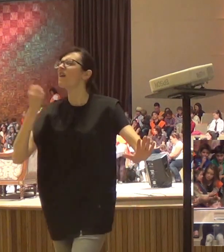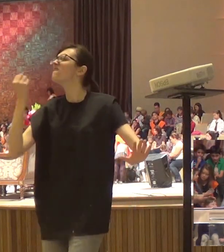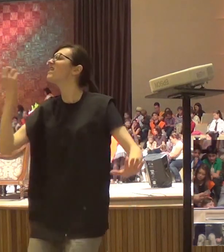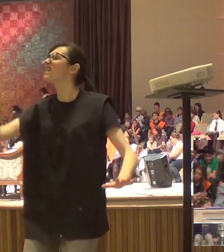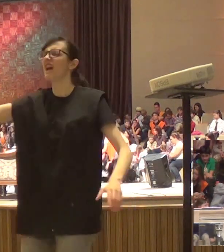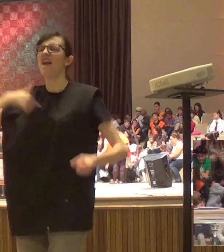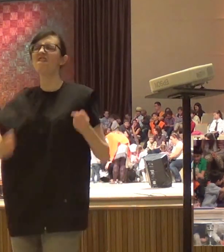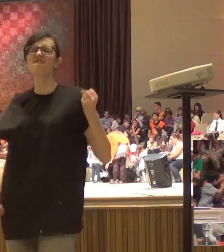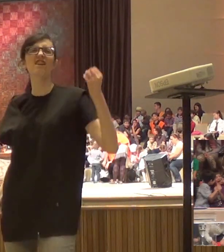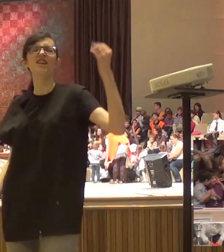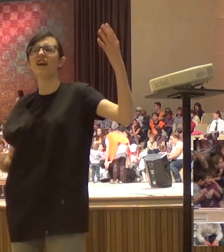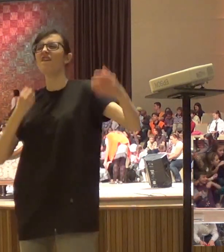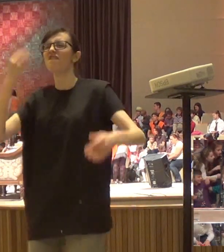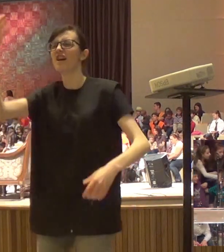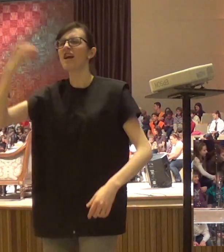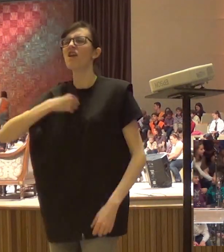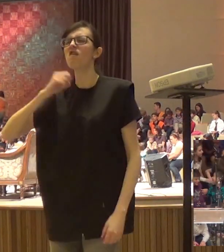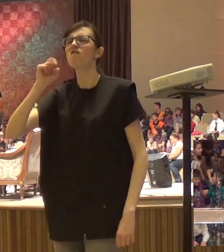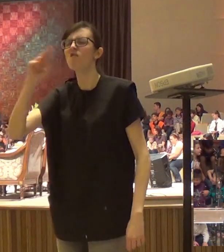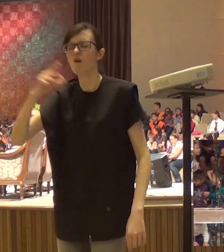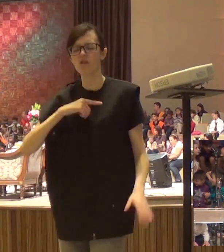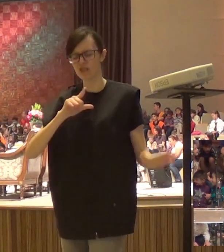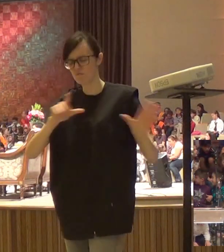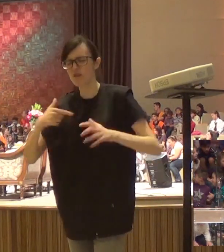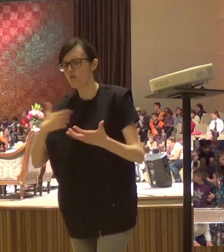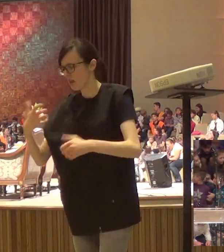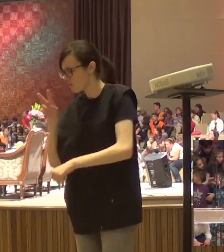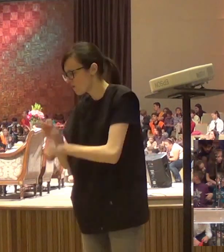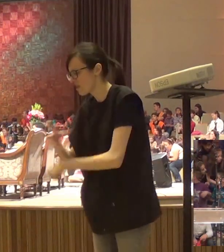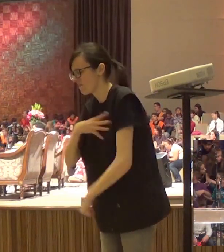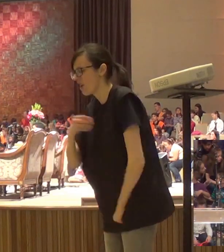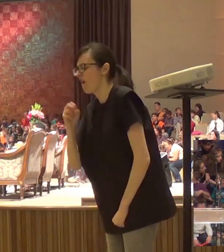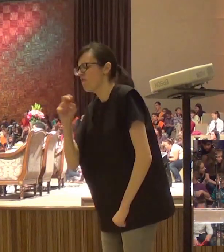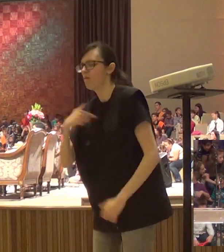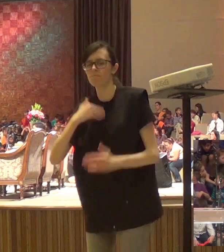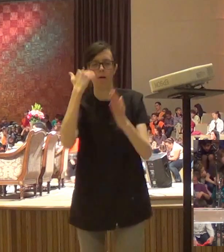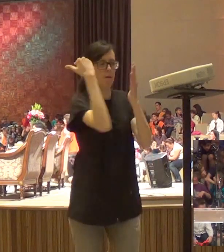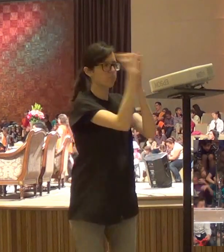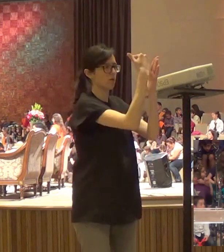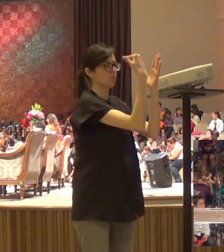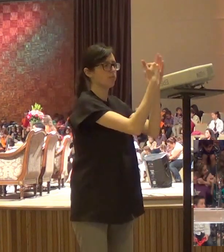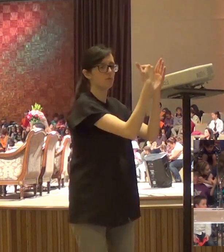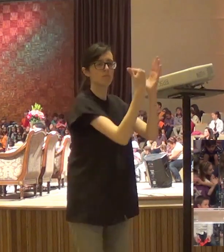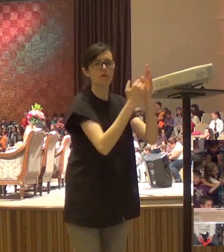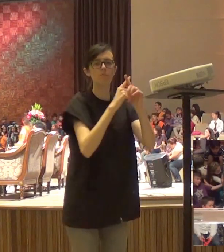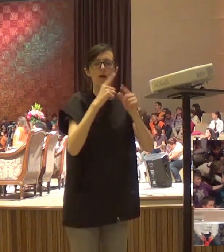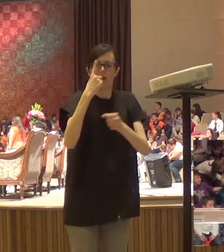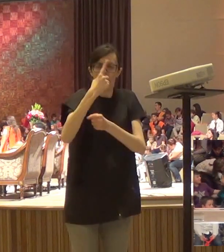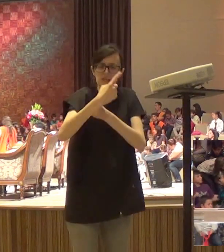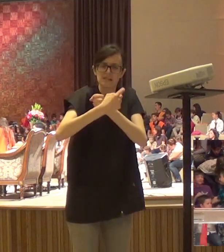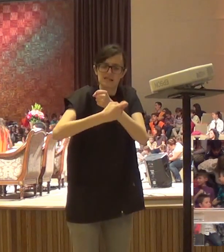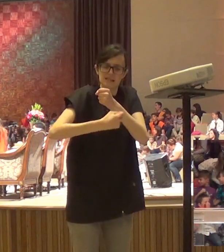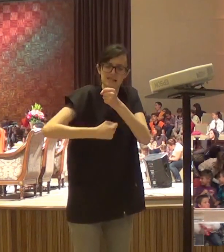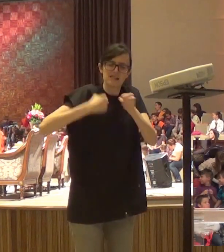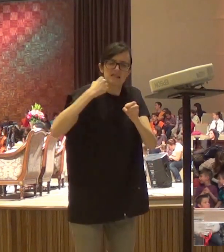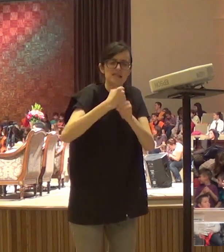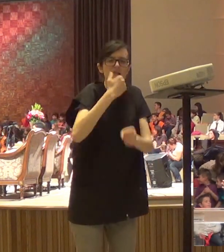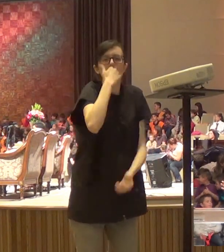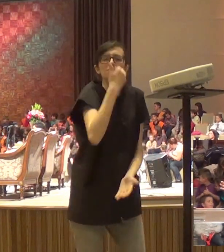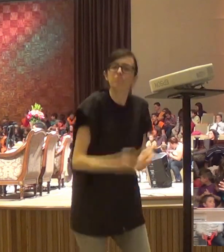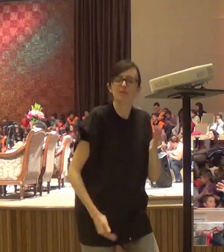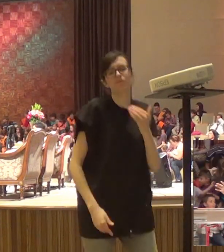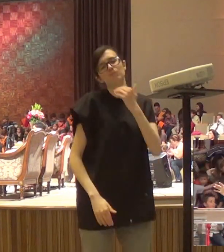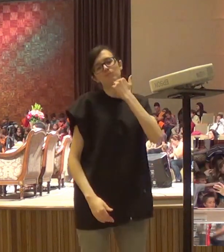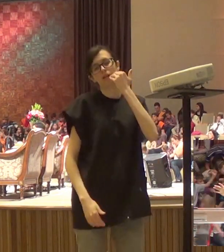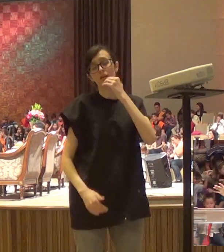sonhos como pai, vou fazer uma viagem, vou investir, vou tirar uma noite por semana, vou fazer isso, vou fazer aquilo, e às vezes em um ano a gente não